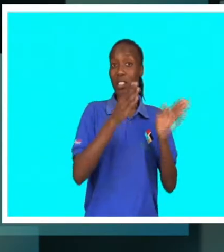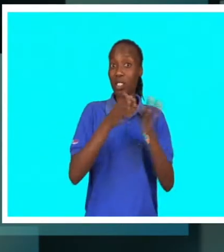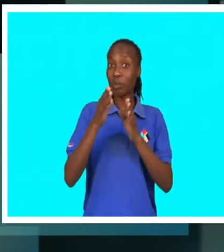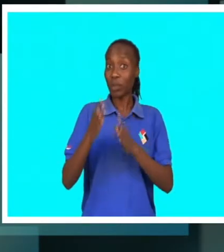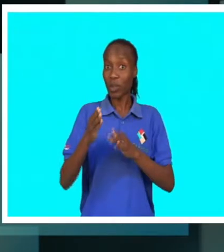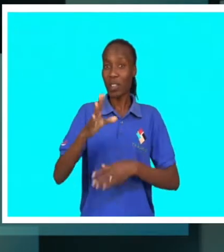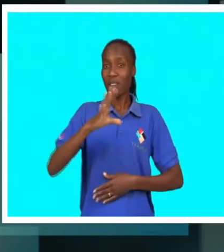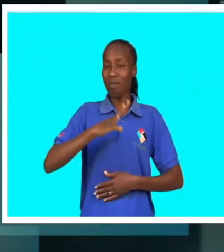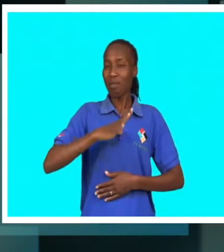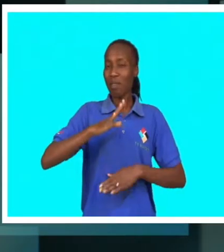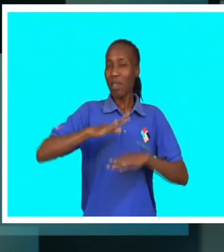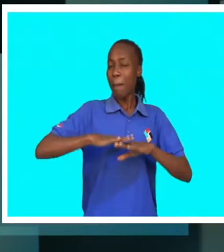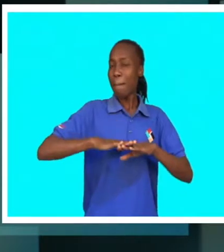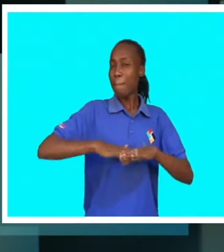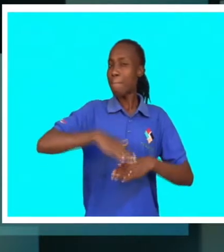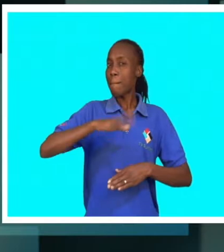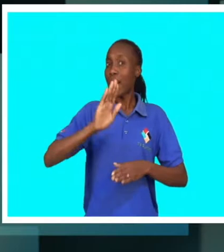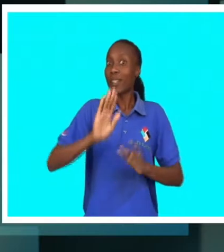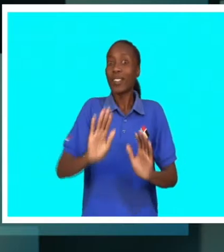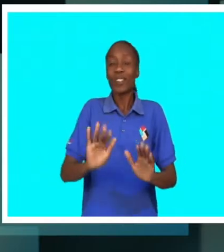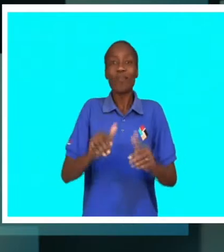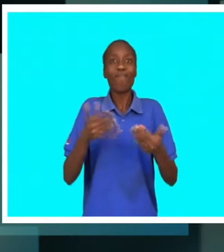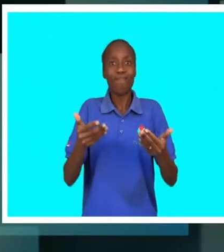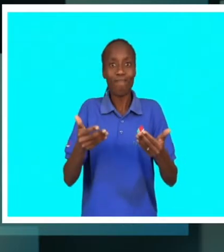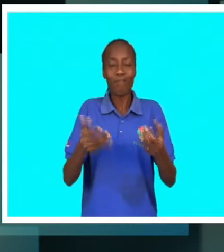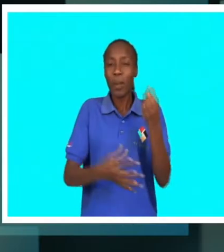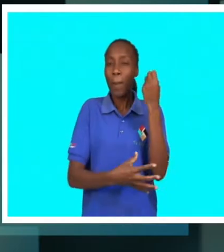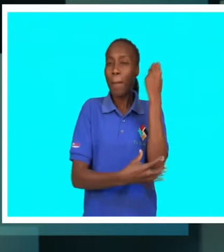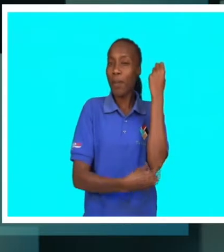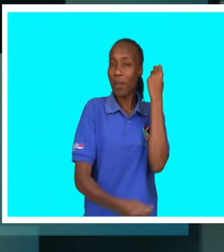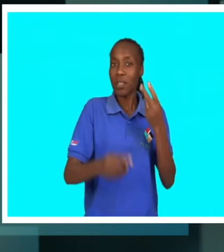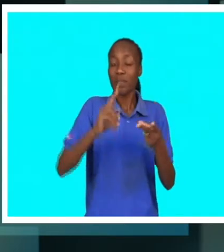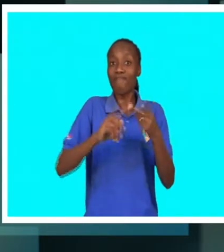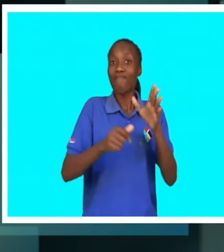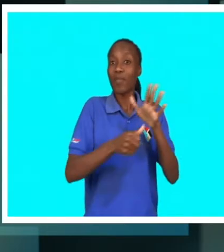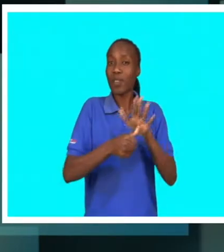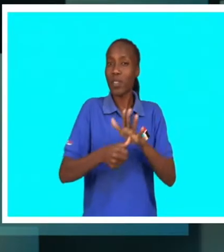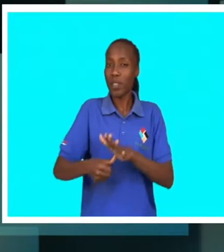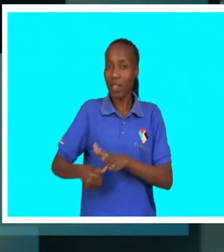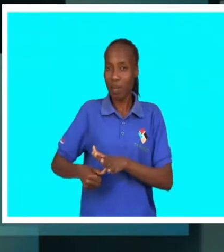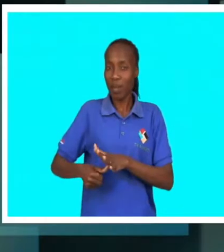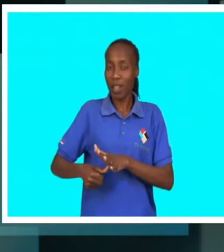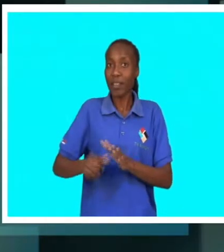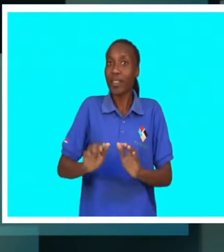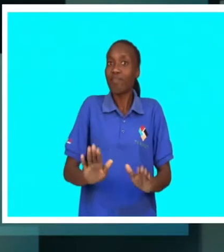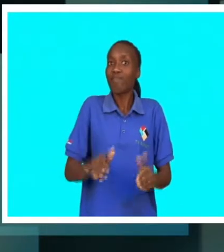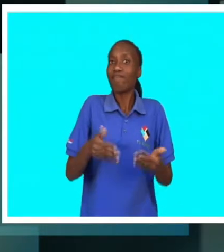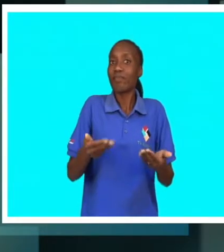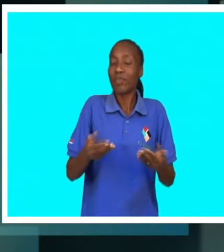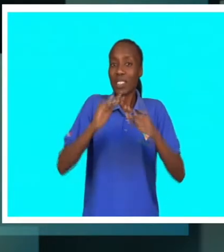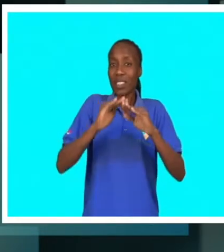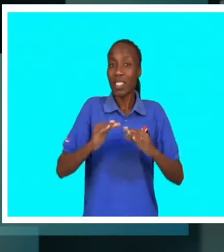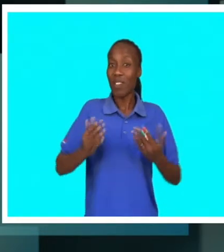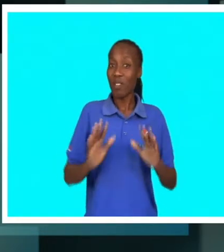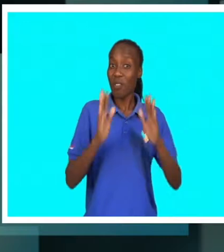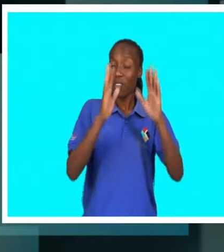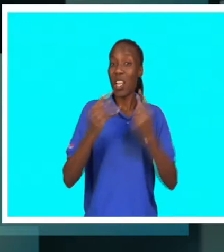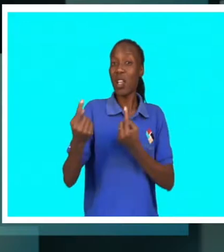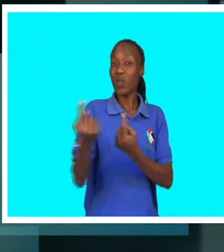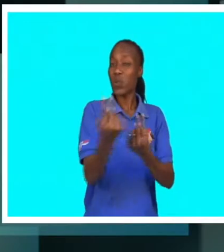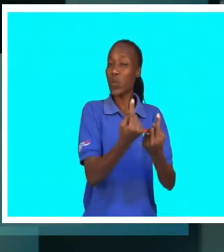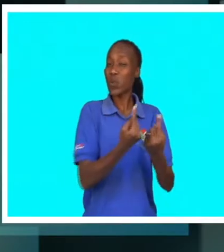são mais vulneráveis, mais discriminadas, que vivem em situação